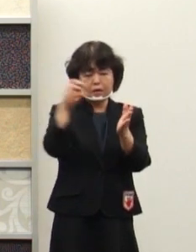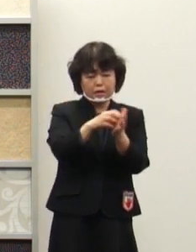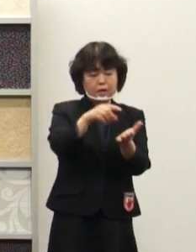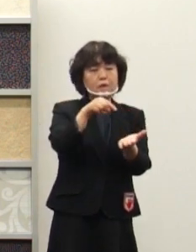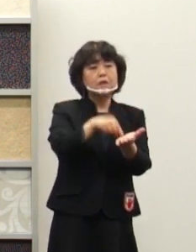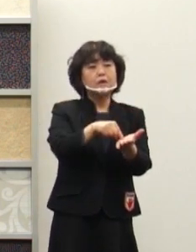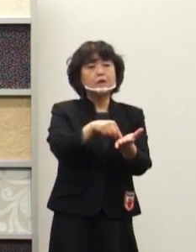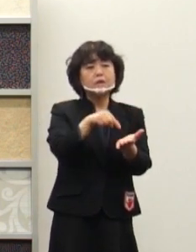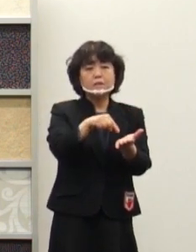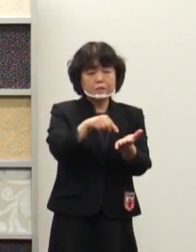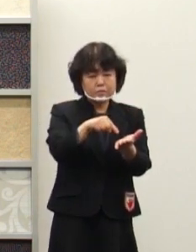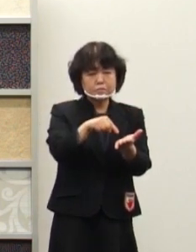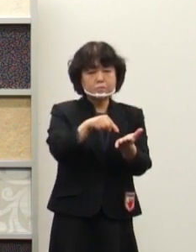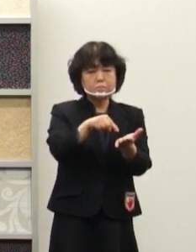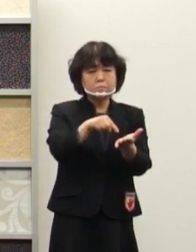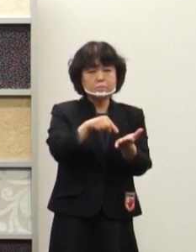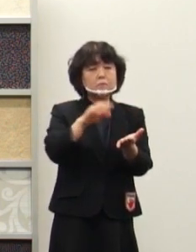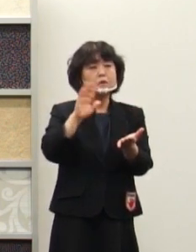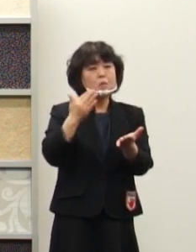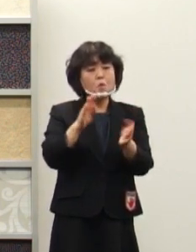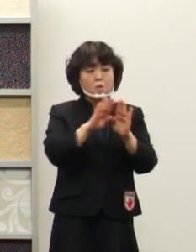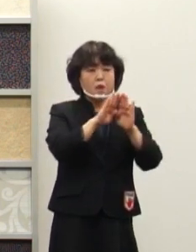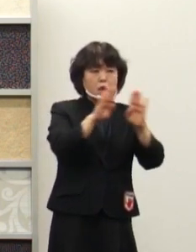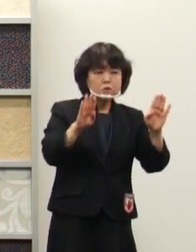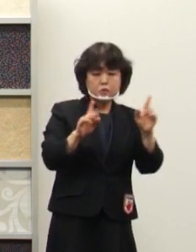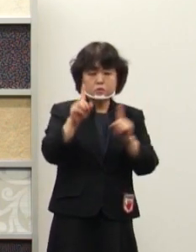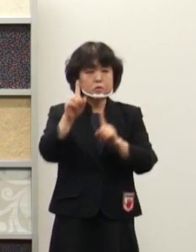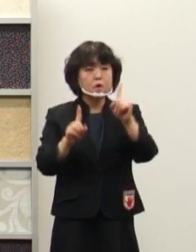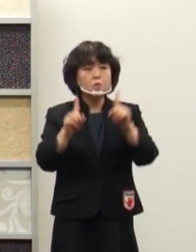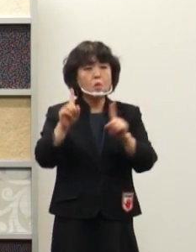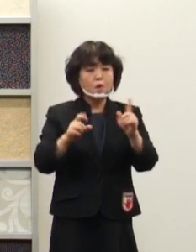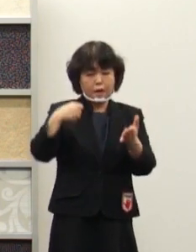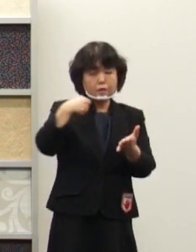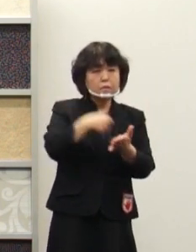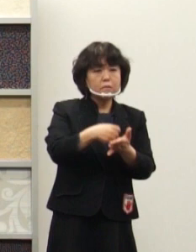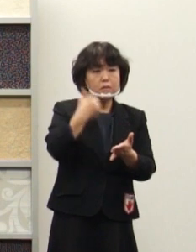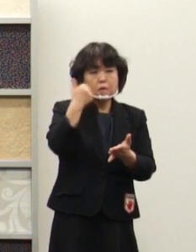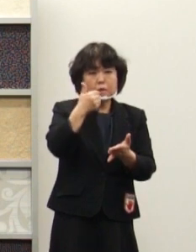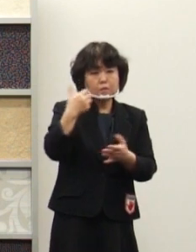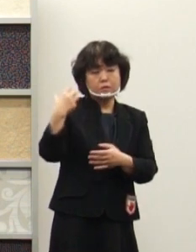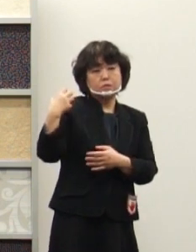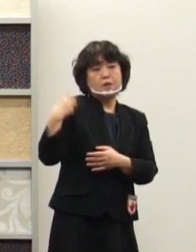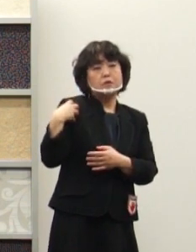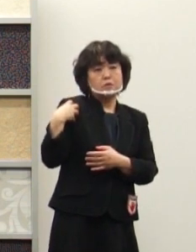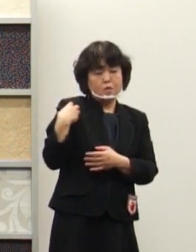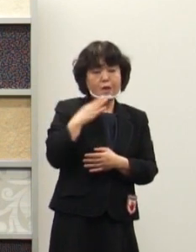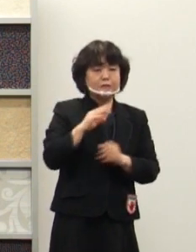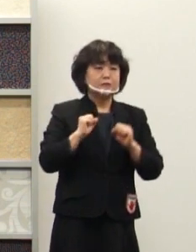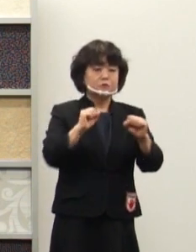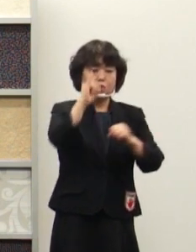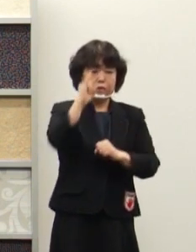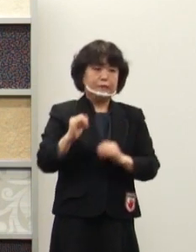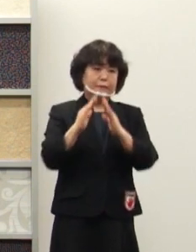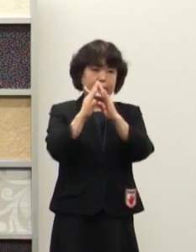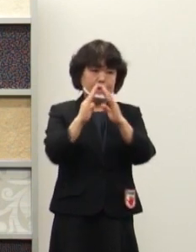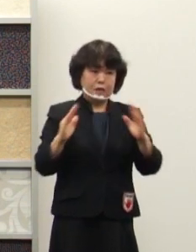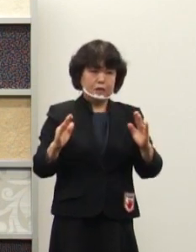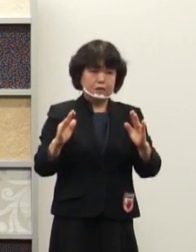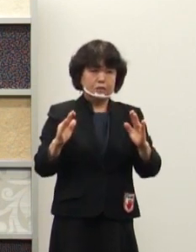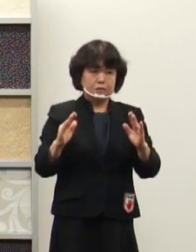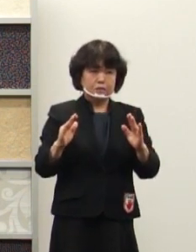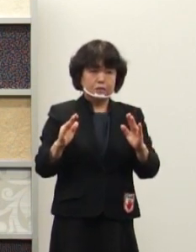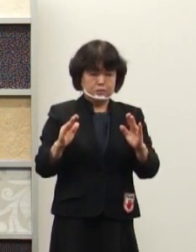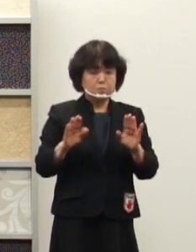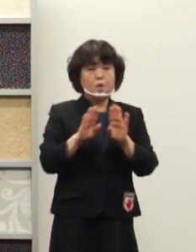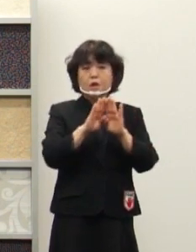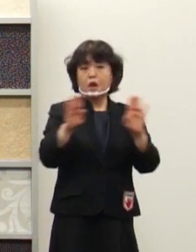上げておきますが、開催の是非というものはですね、実行委員会が、決定する、ものであります。現時点におきましてはまだ会議の開催通知は